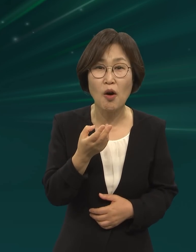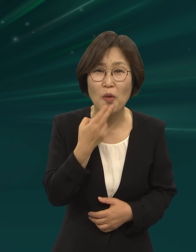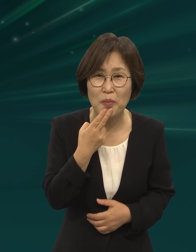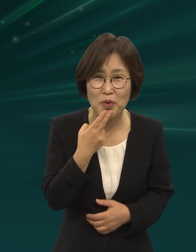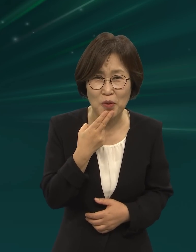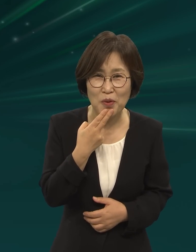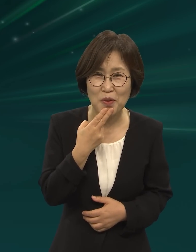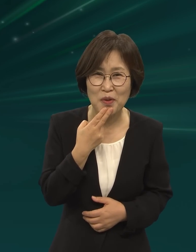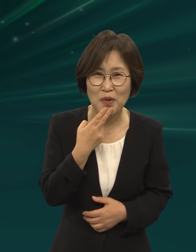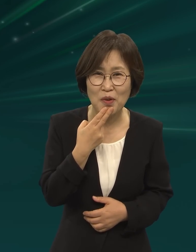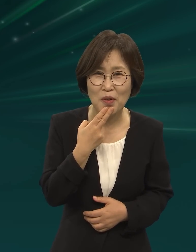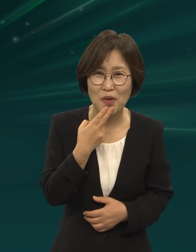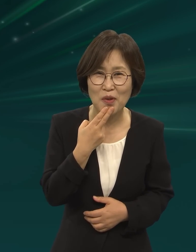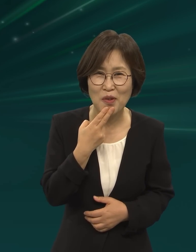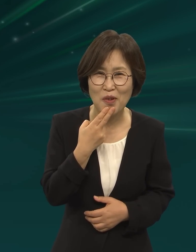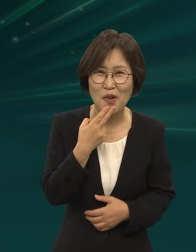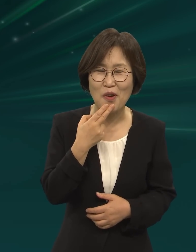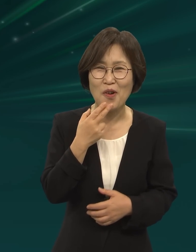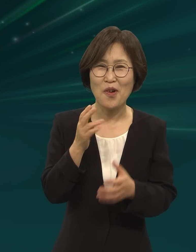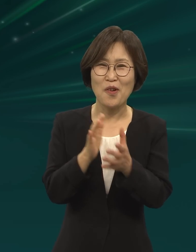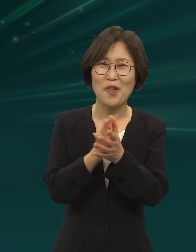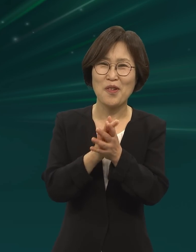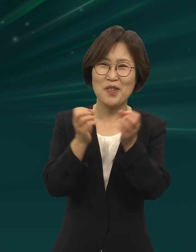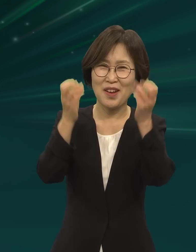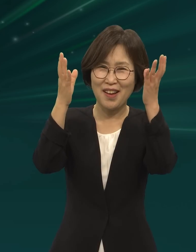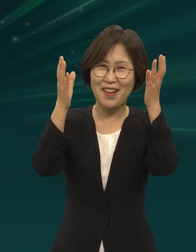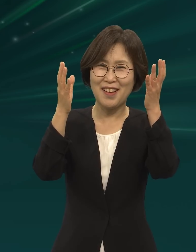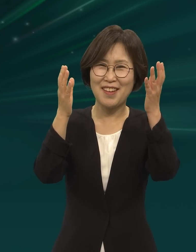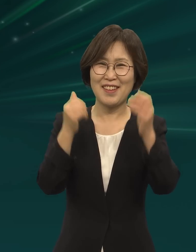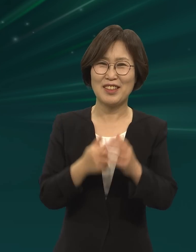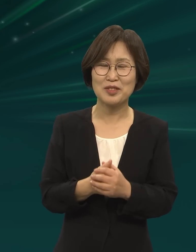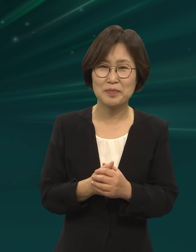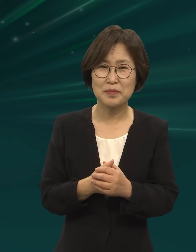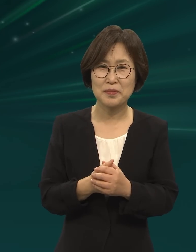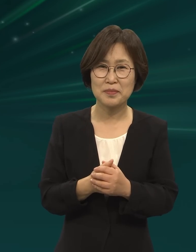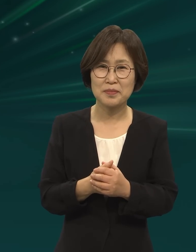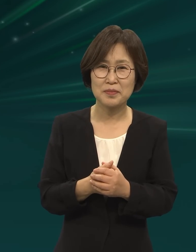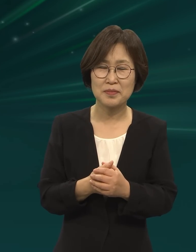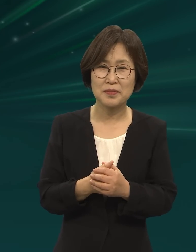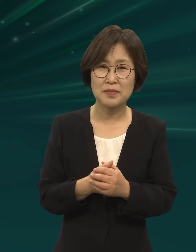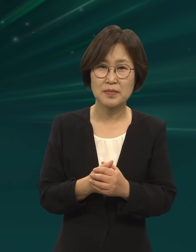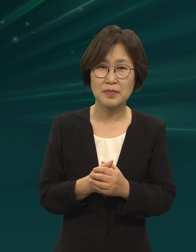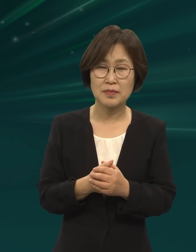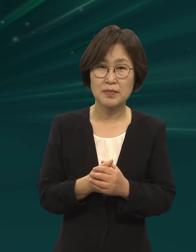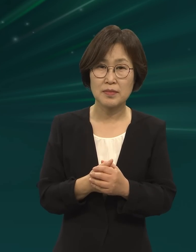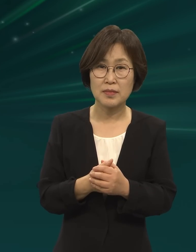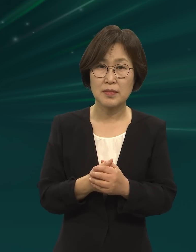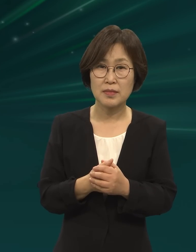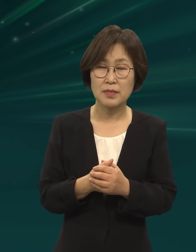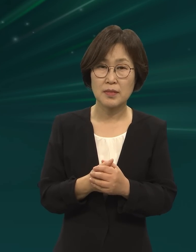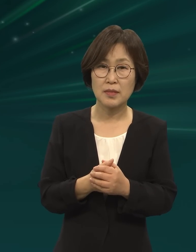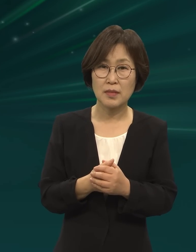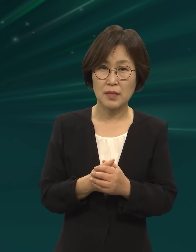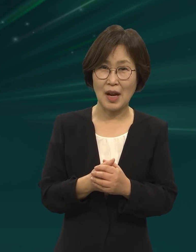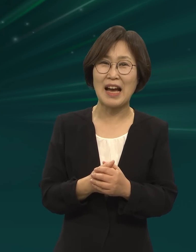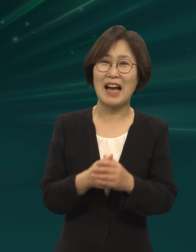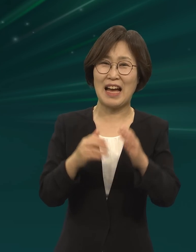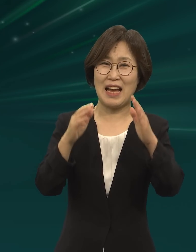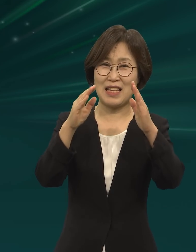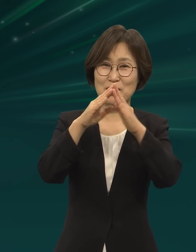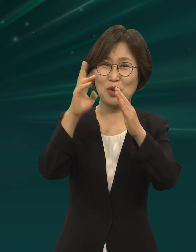나오니까 네, 감사합니다. 피가 안 오는데 집에 가서 또 그때는 양고기